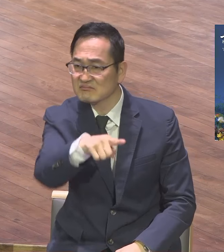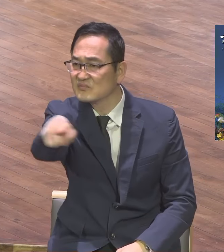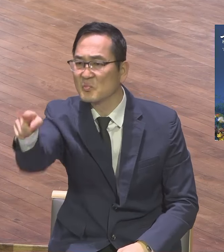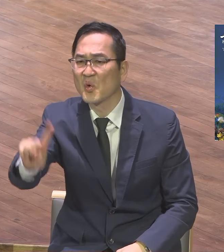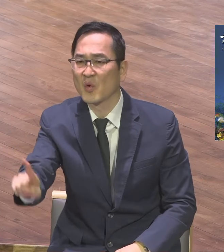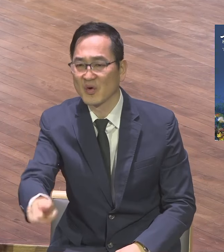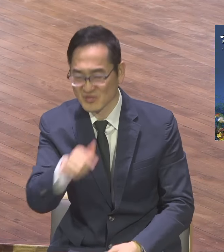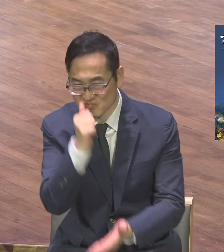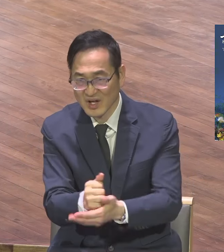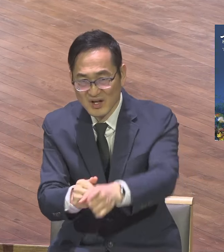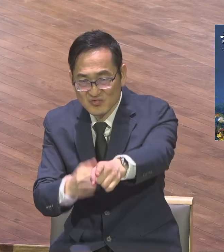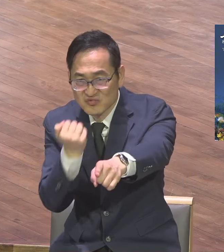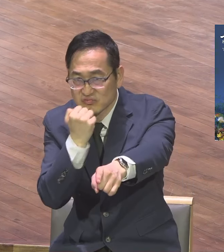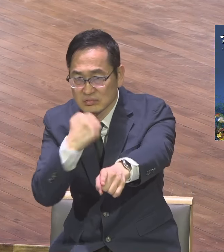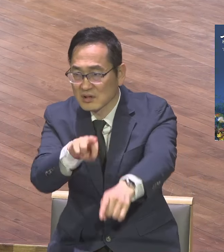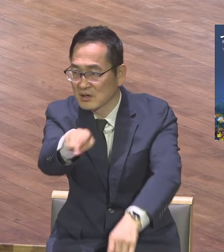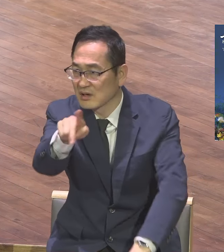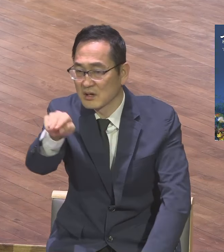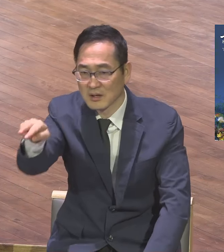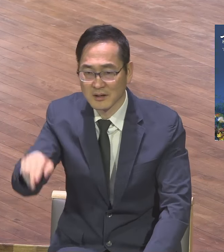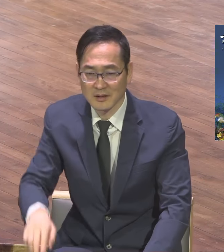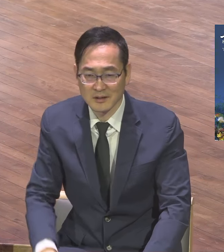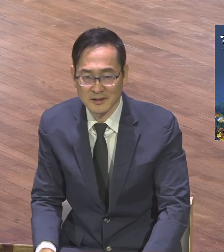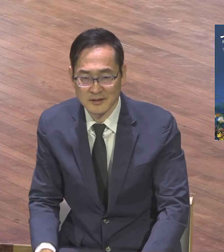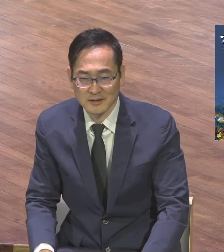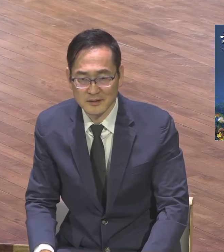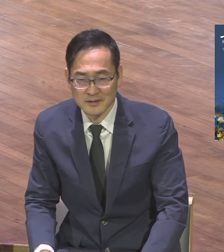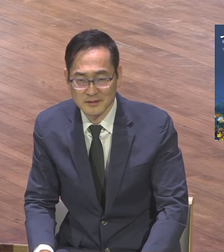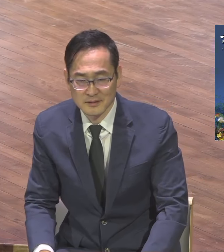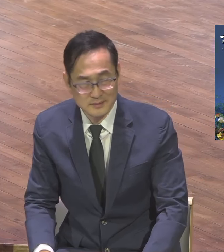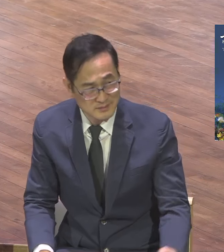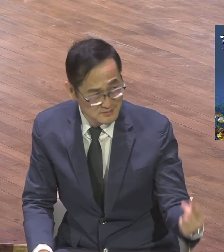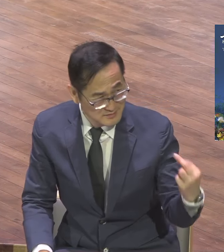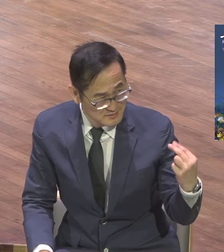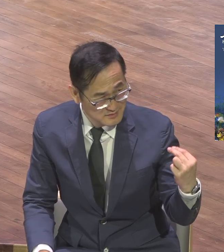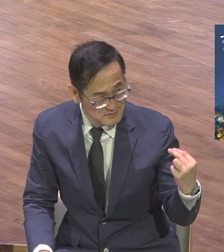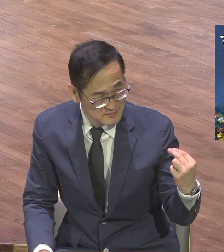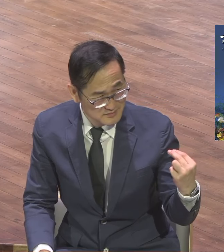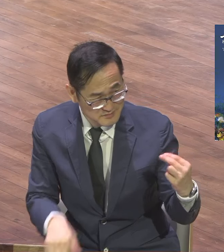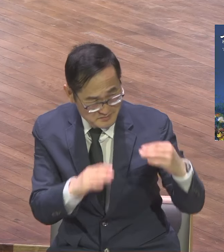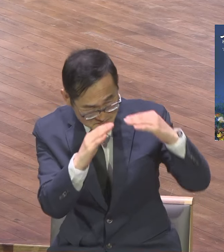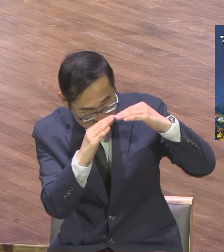보면 아, 저 사람, 이 사람보다 더 큰 죄를 지었구나. 그러고 보면 정확한 진단입니다.